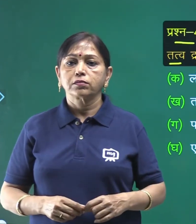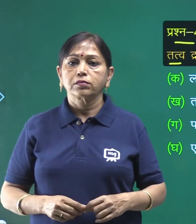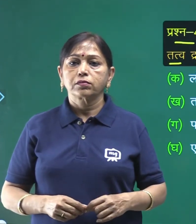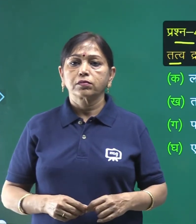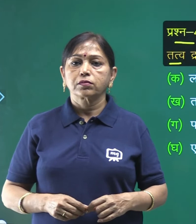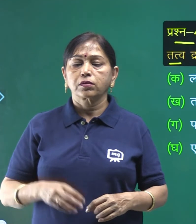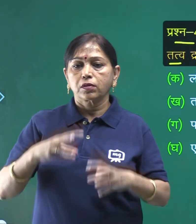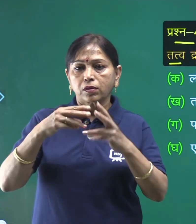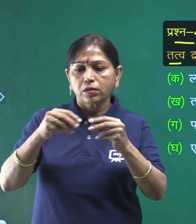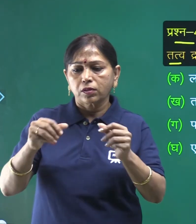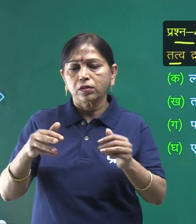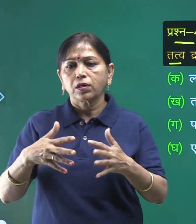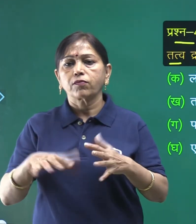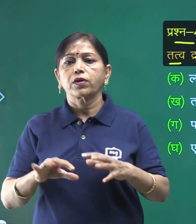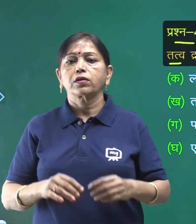द्रव है?